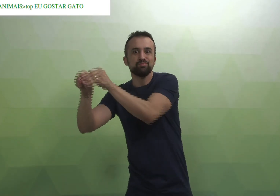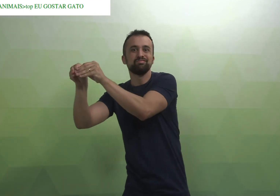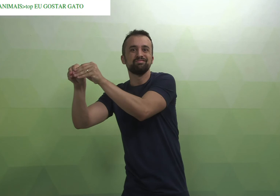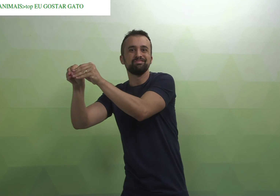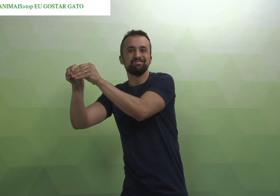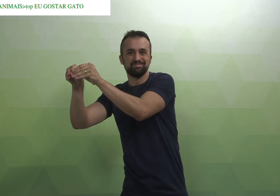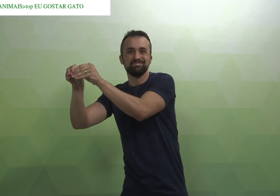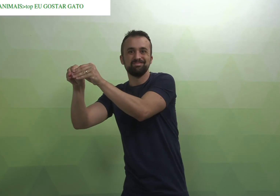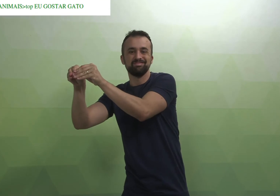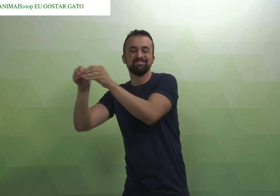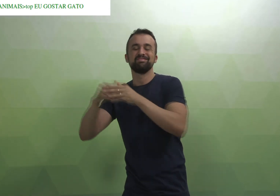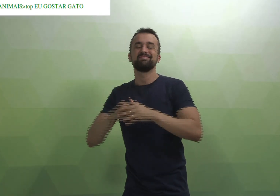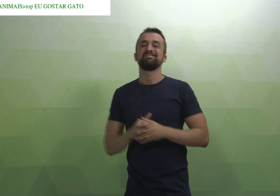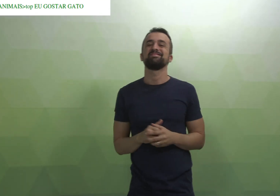a ideia deste.